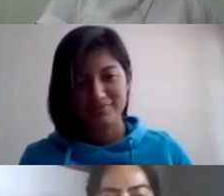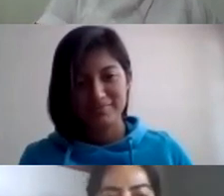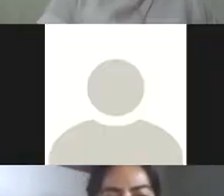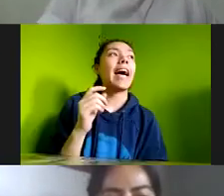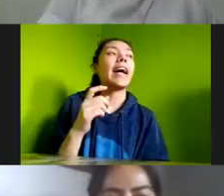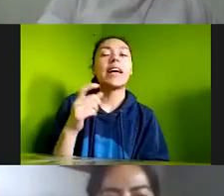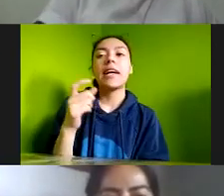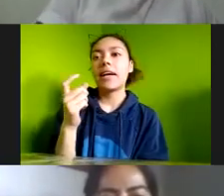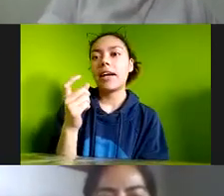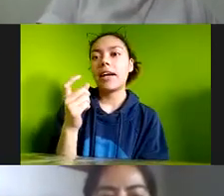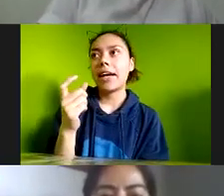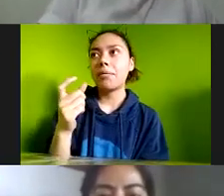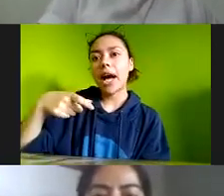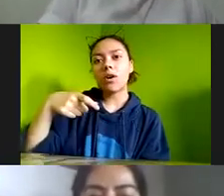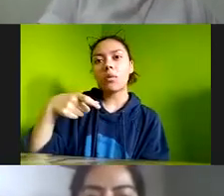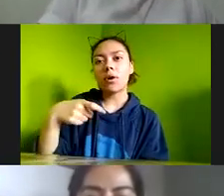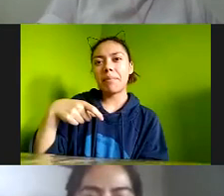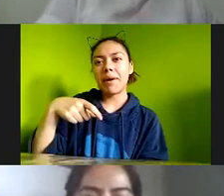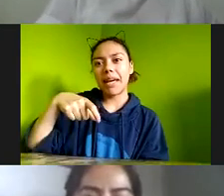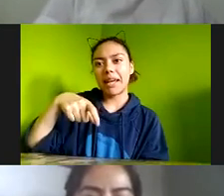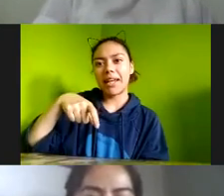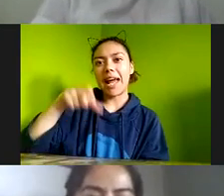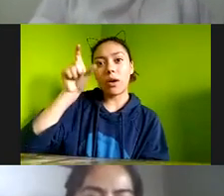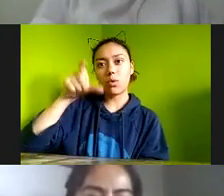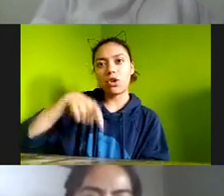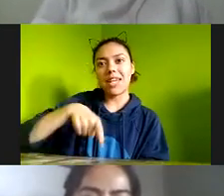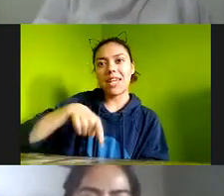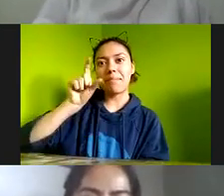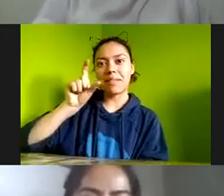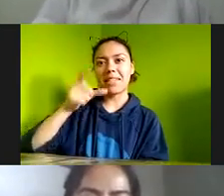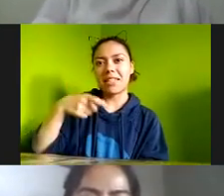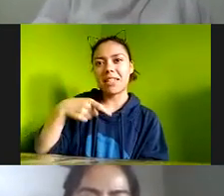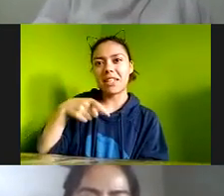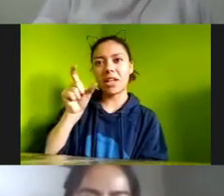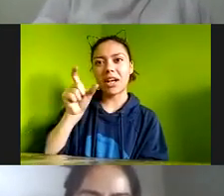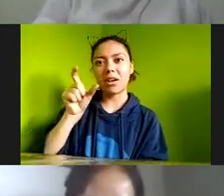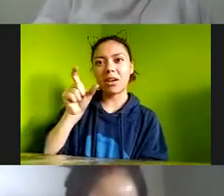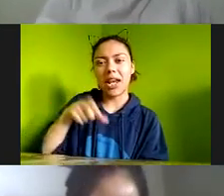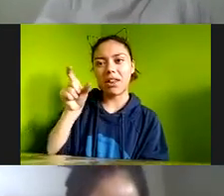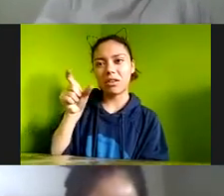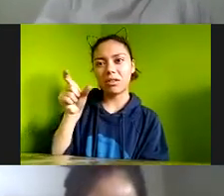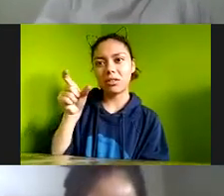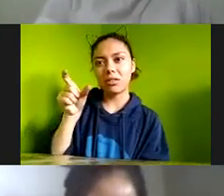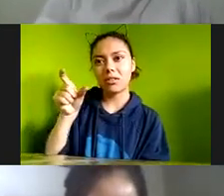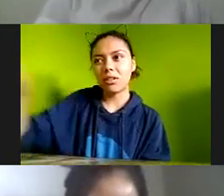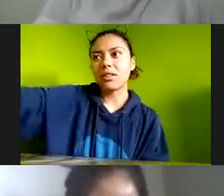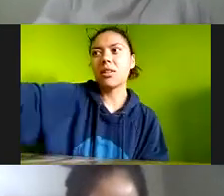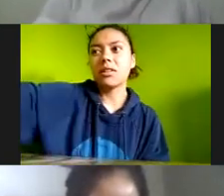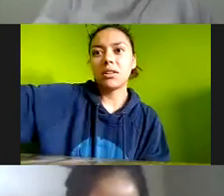Ya. Bueno, ¿hay algún problema de que la Q no se haga precisamente así, sino que como de lado? Sí, sí hay algún